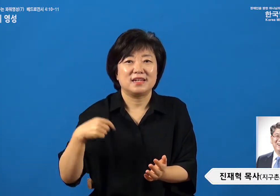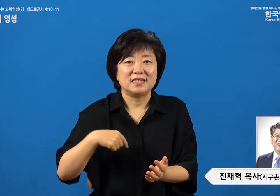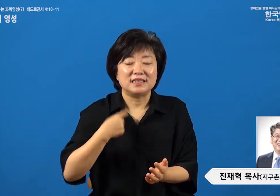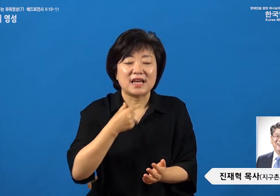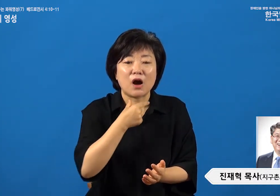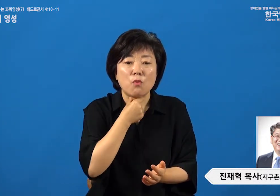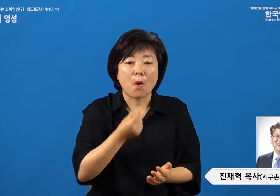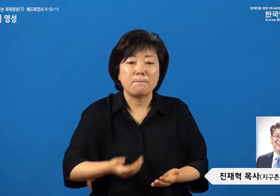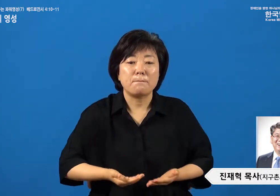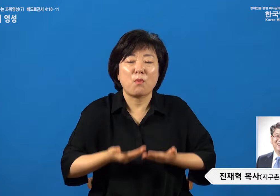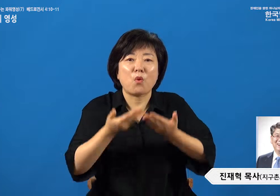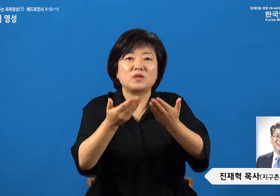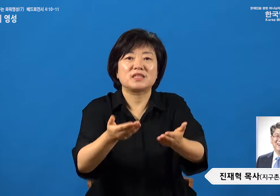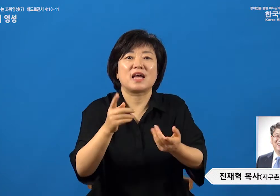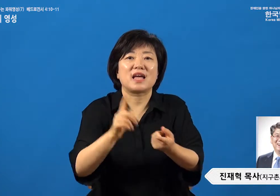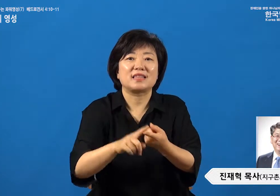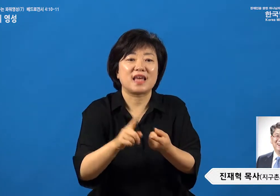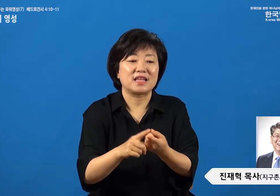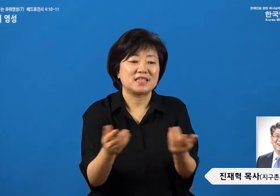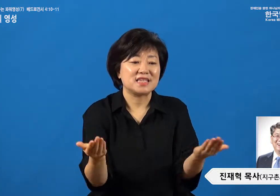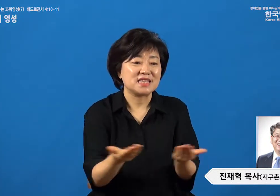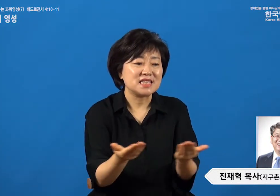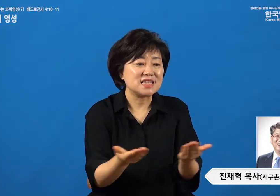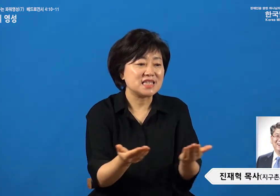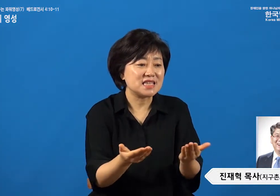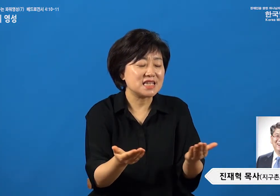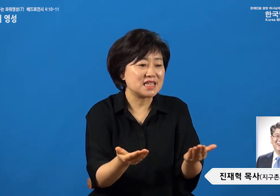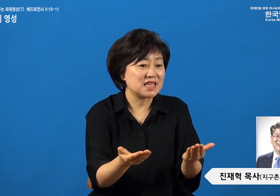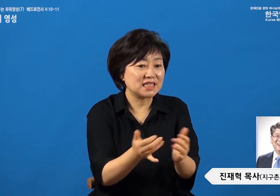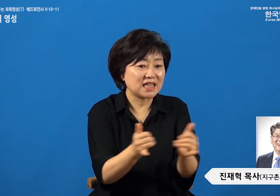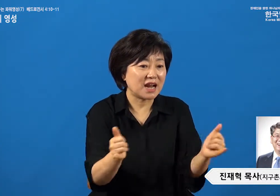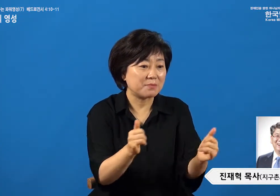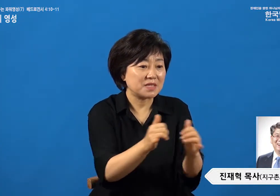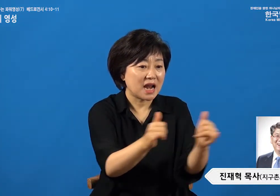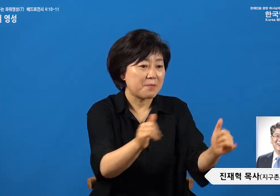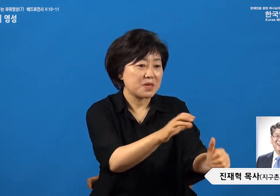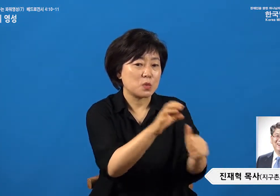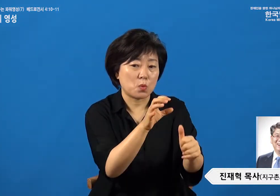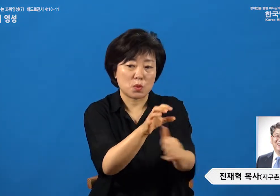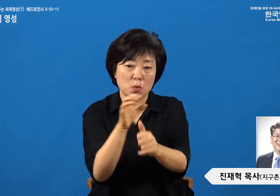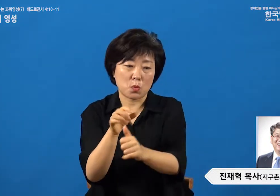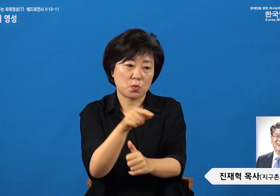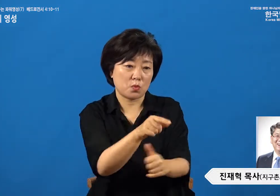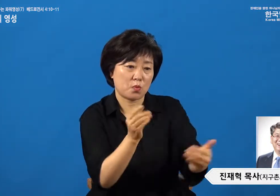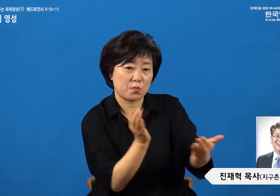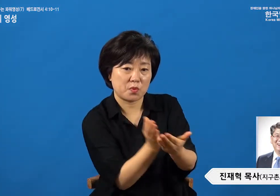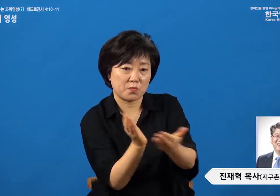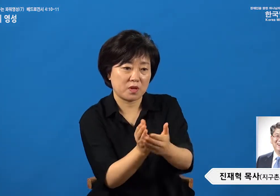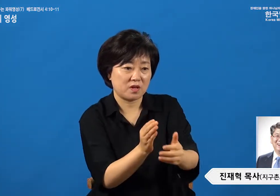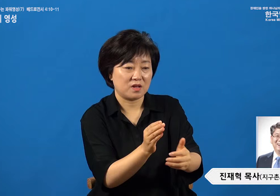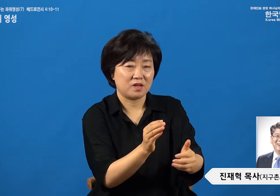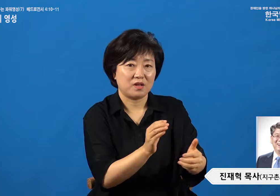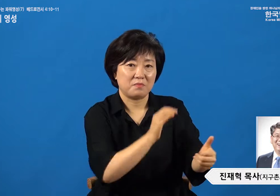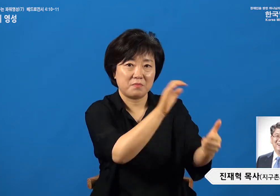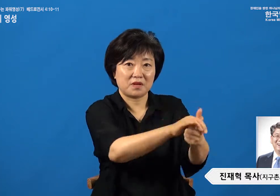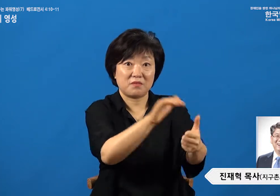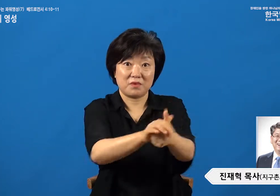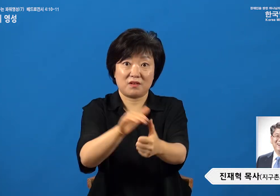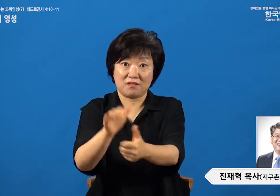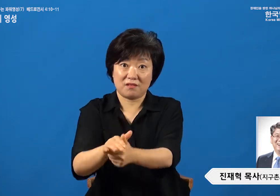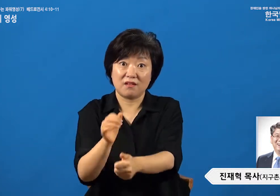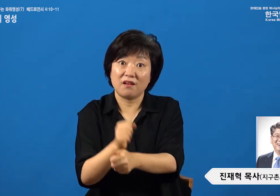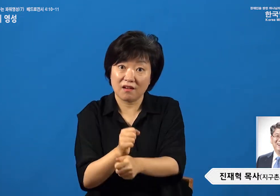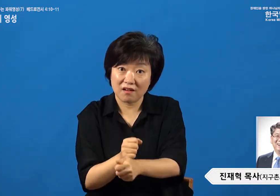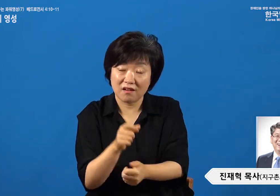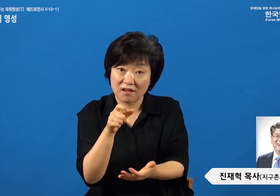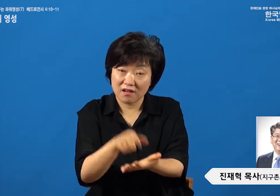마치 자원봉사를 향한 인력의 풀처럼 우리는 이용해 왔을지 모릅니다. 그런데 오늘 말씀을